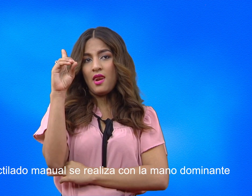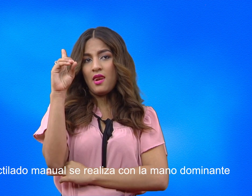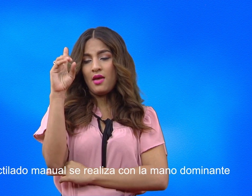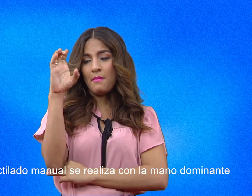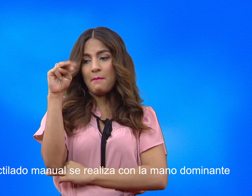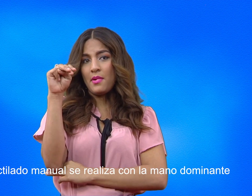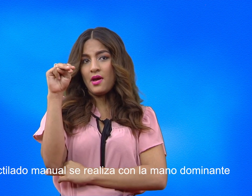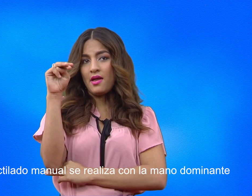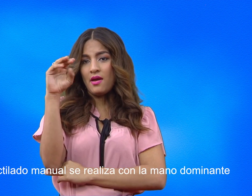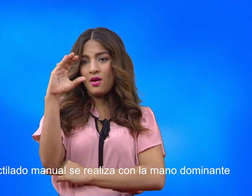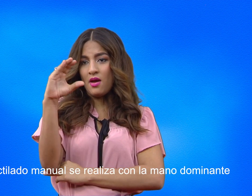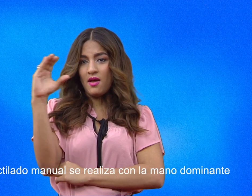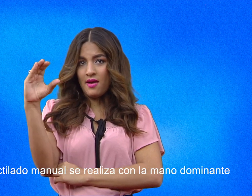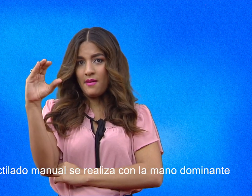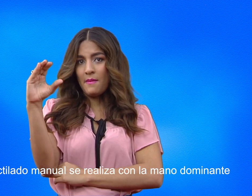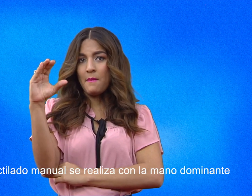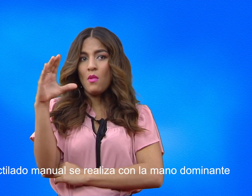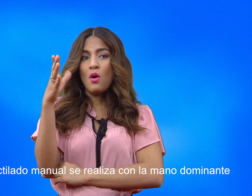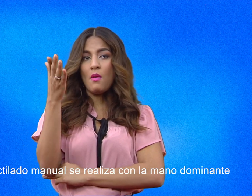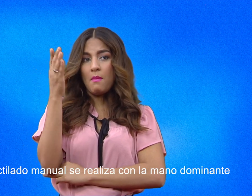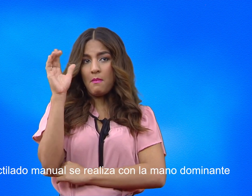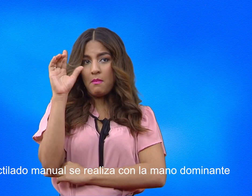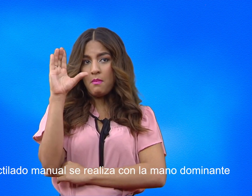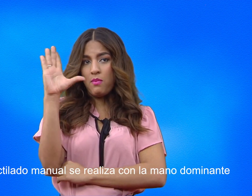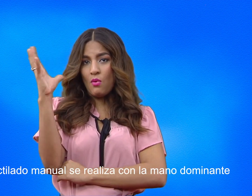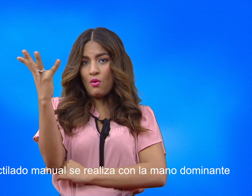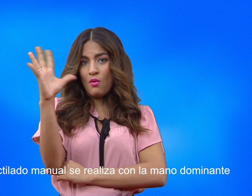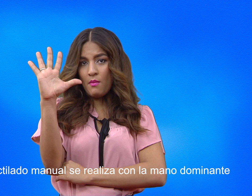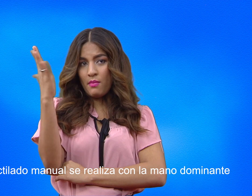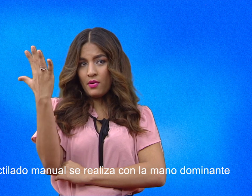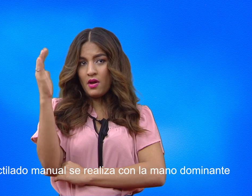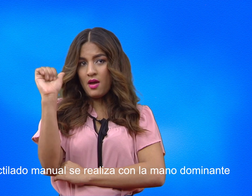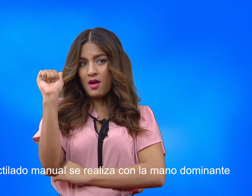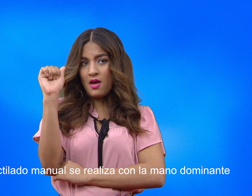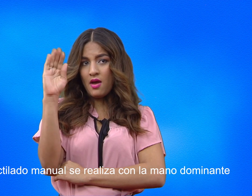Dactilado manual. Tenemos la mano dominante.